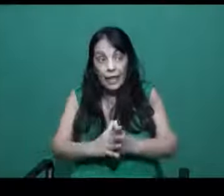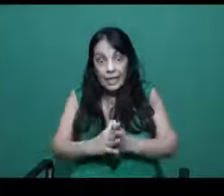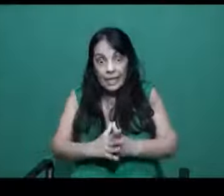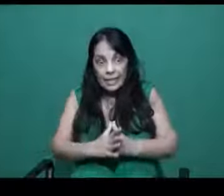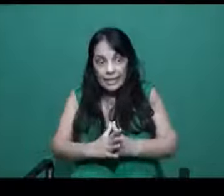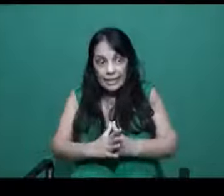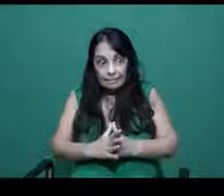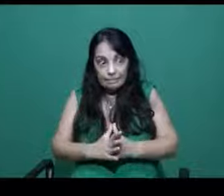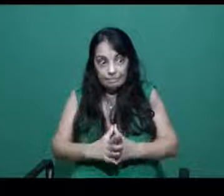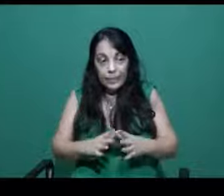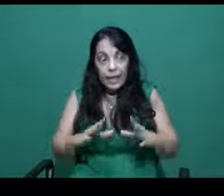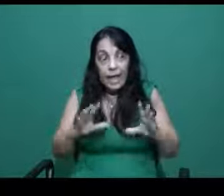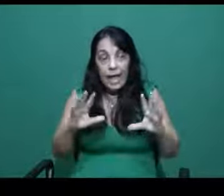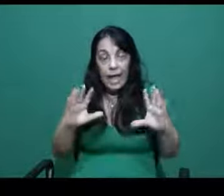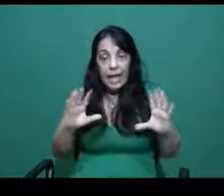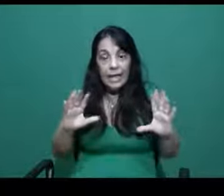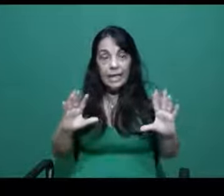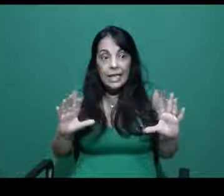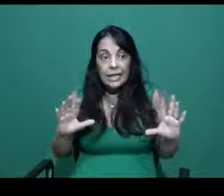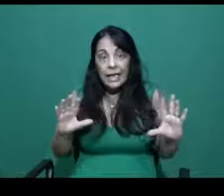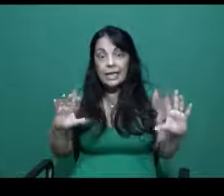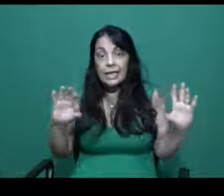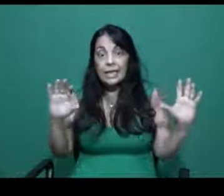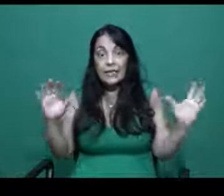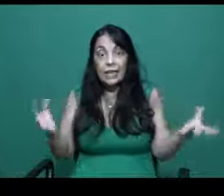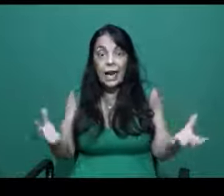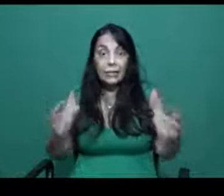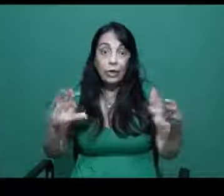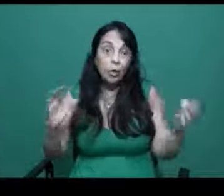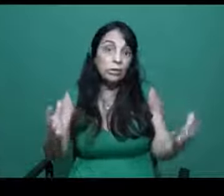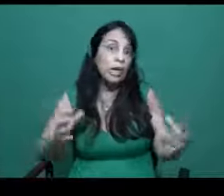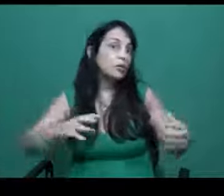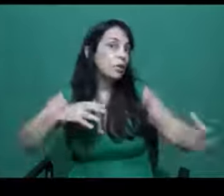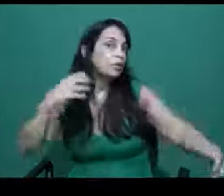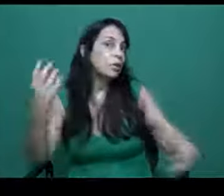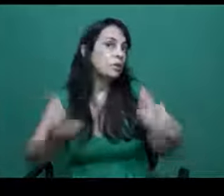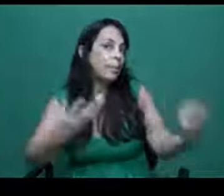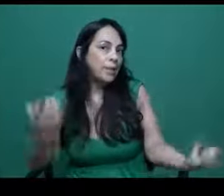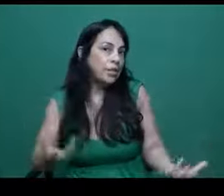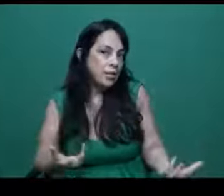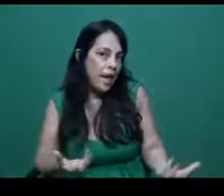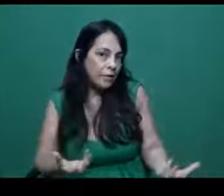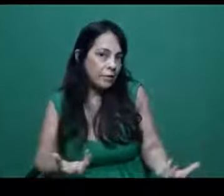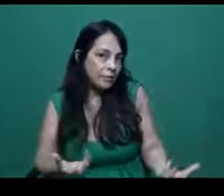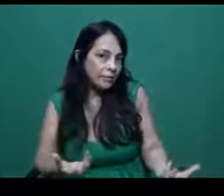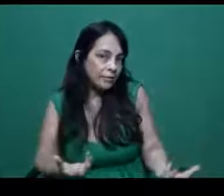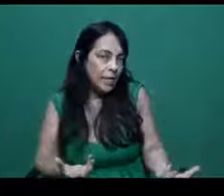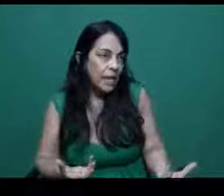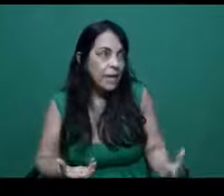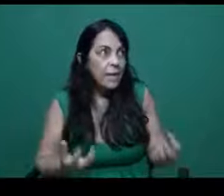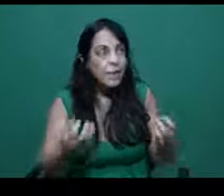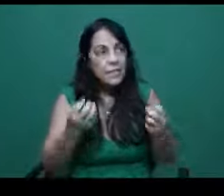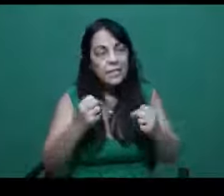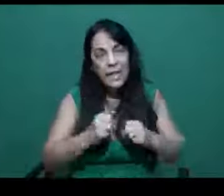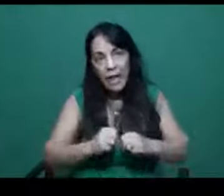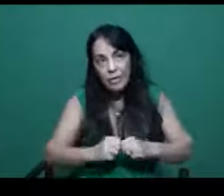fez assim. Ela queria dar significado e contexto a todo o aprendizado e precisava de